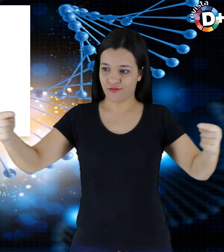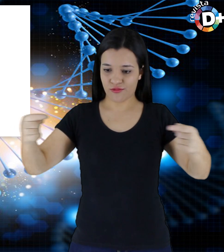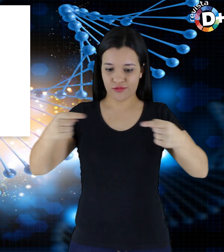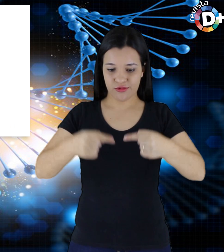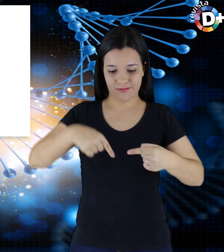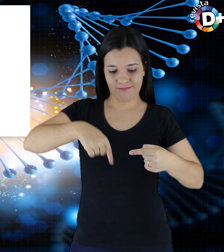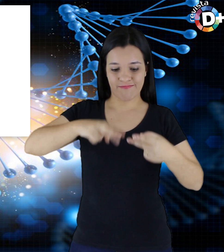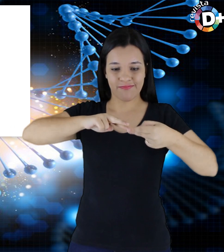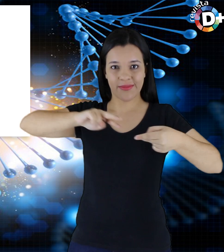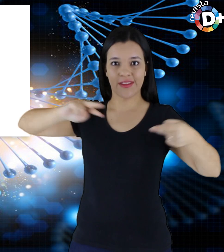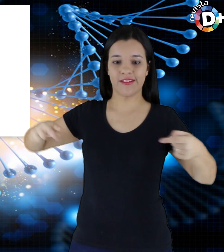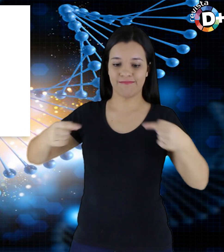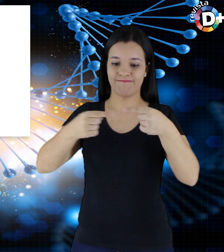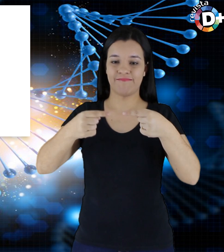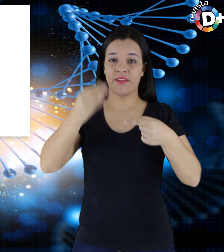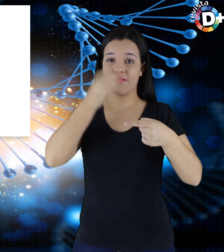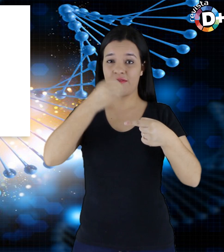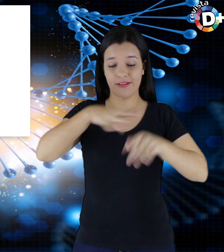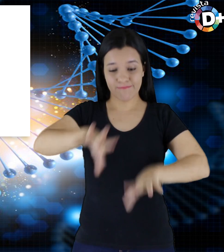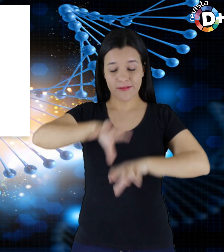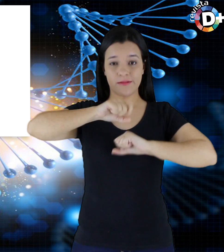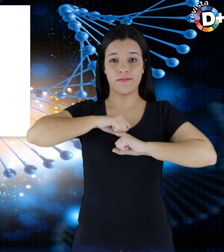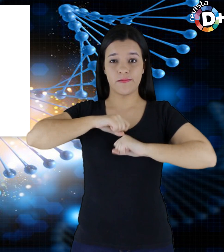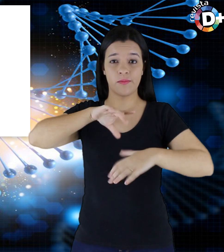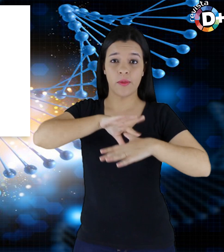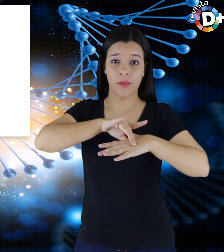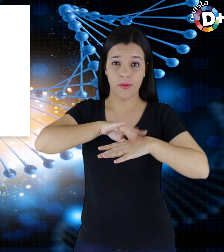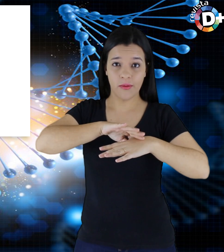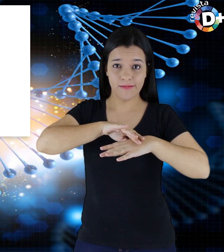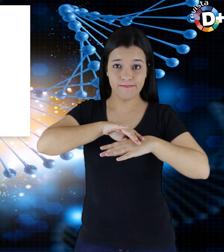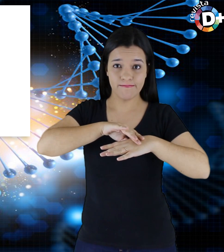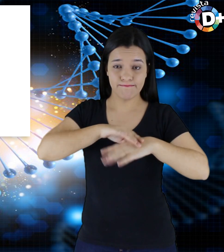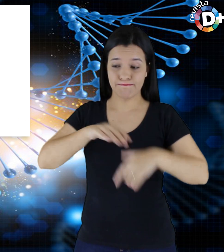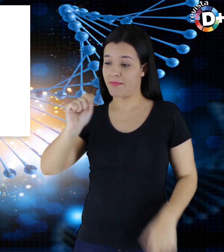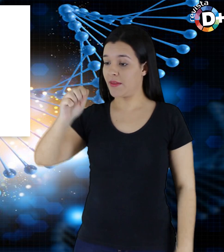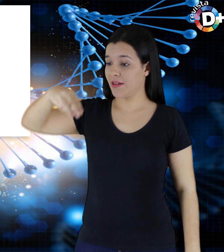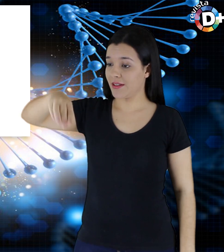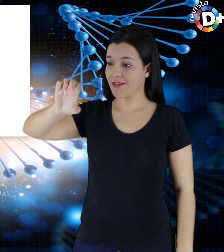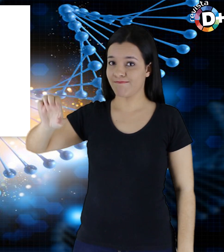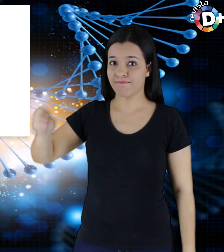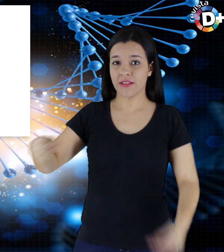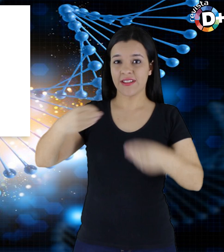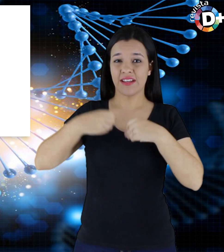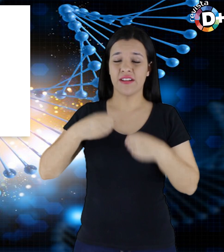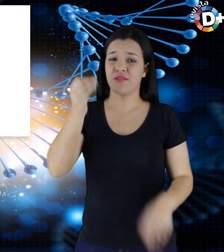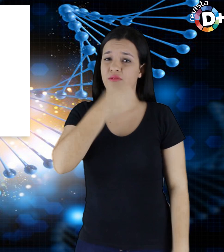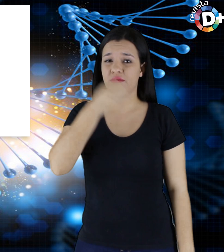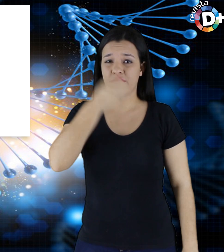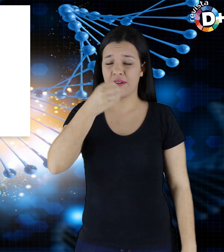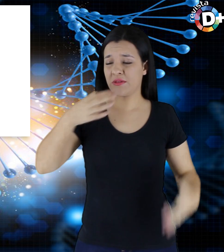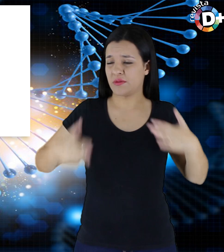um. A AME, caracterizada por causar fraqueza e atrofia